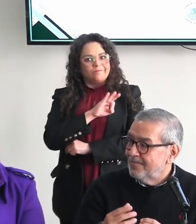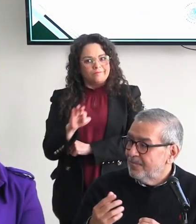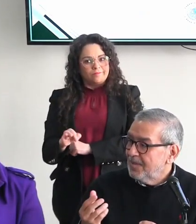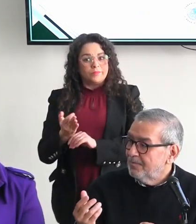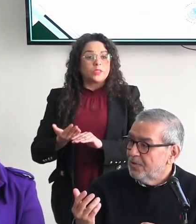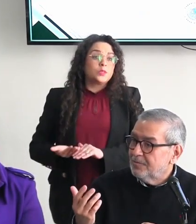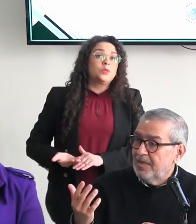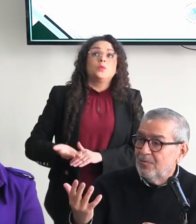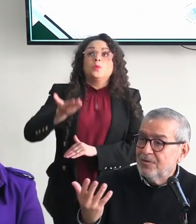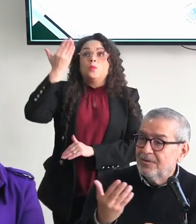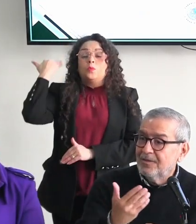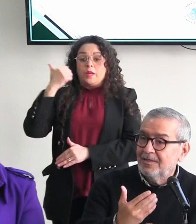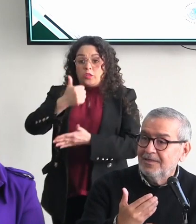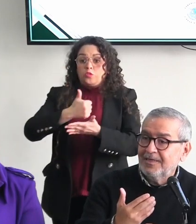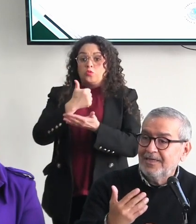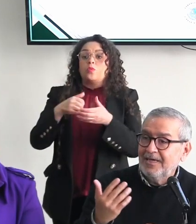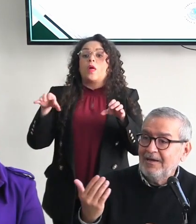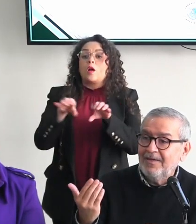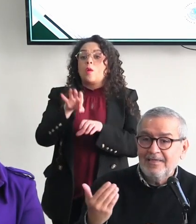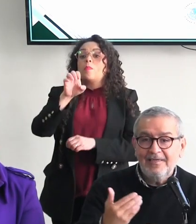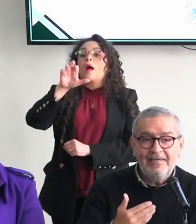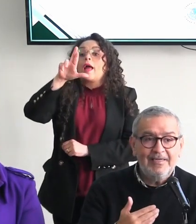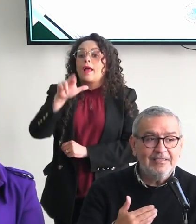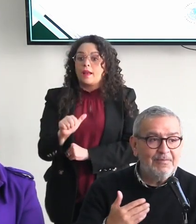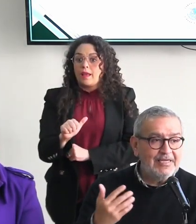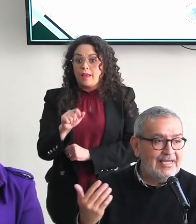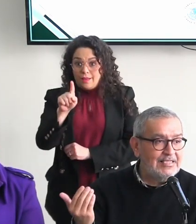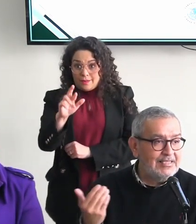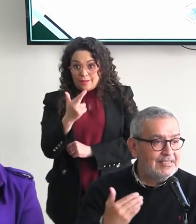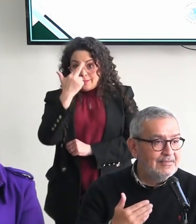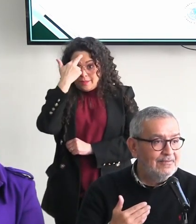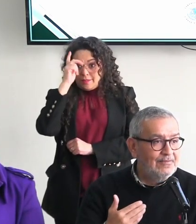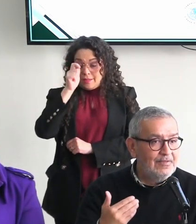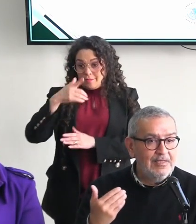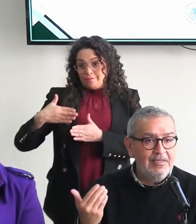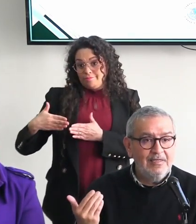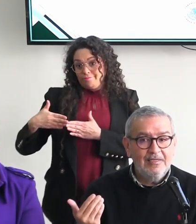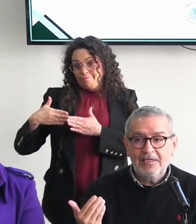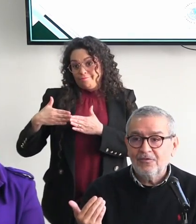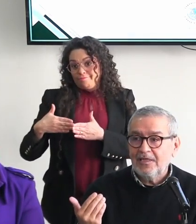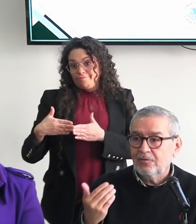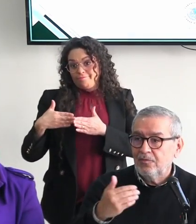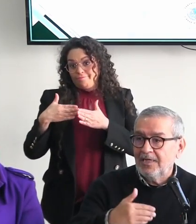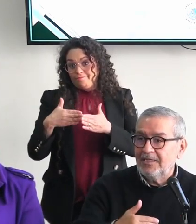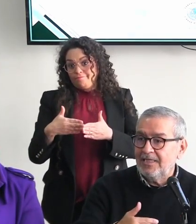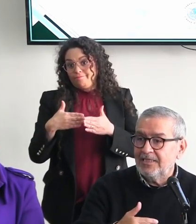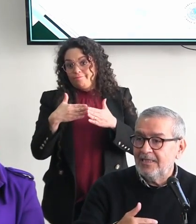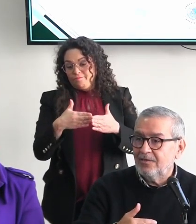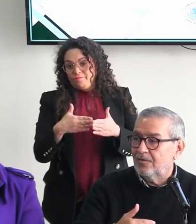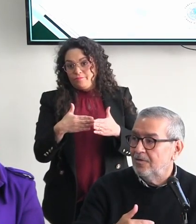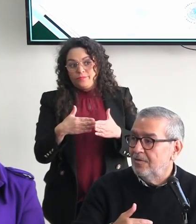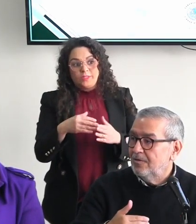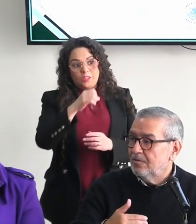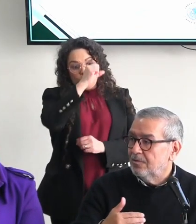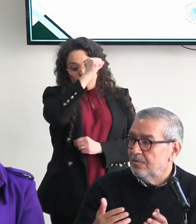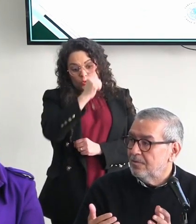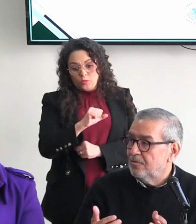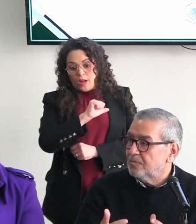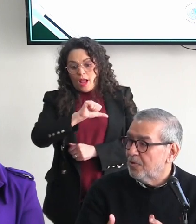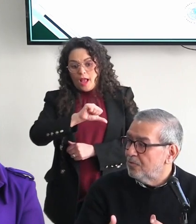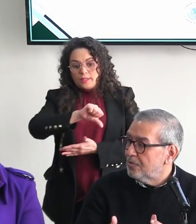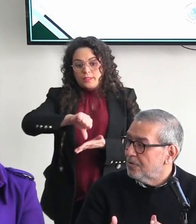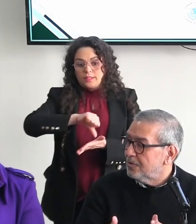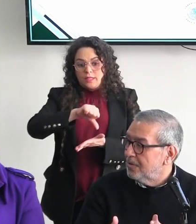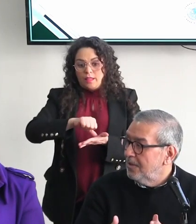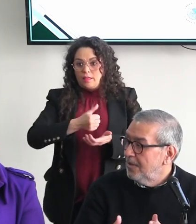ciudad, pues vemos que llegaban las barcazas de la zona sur hacia el centro con